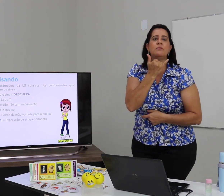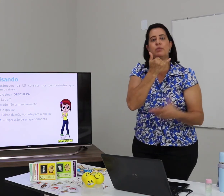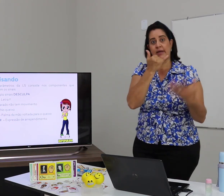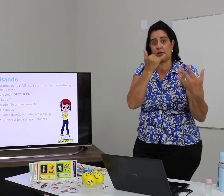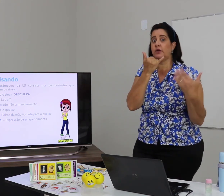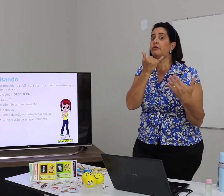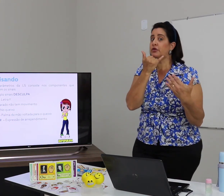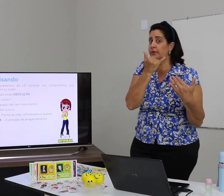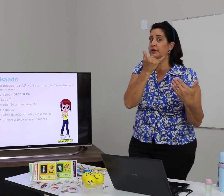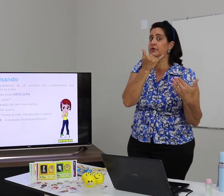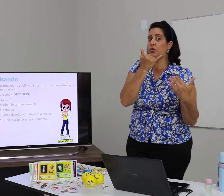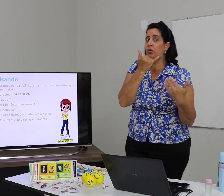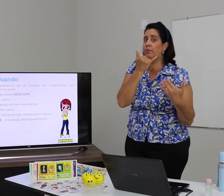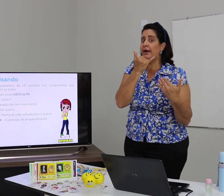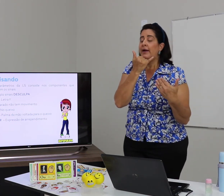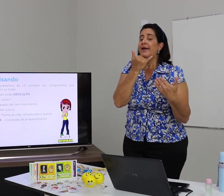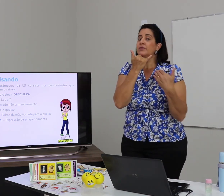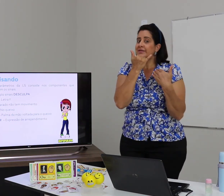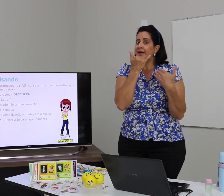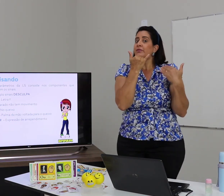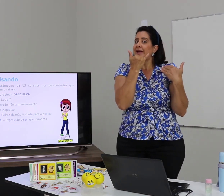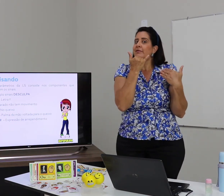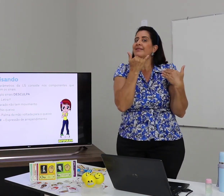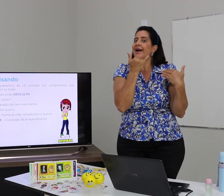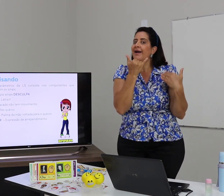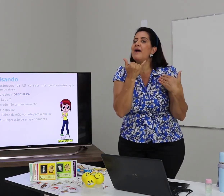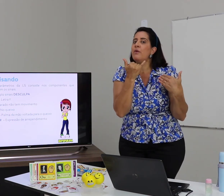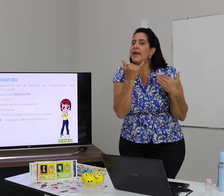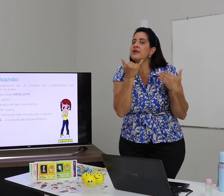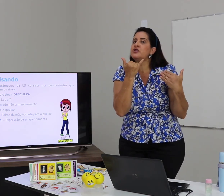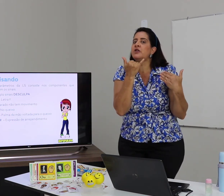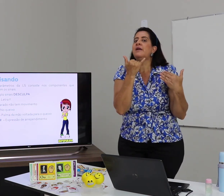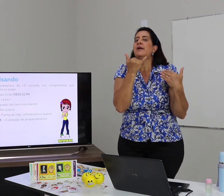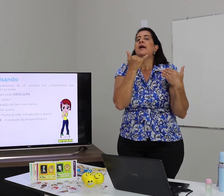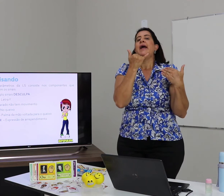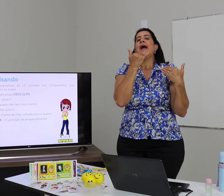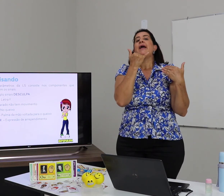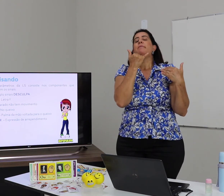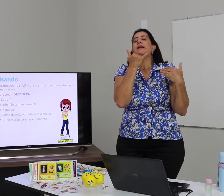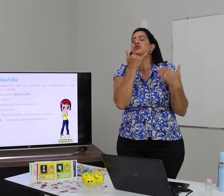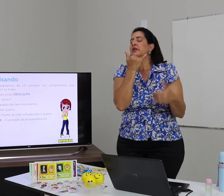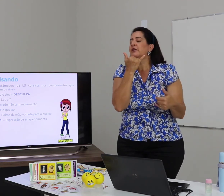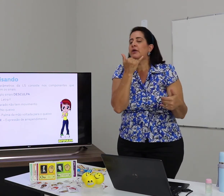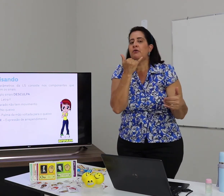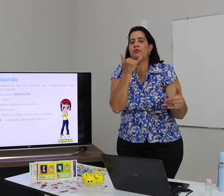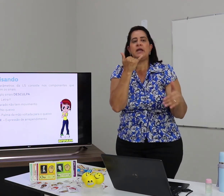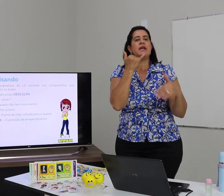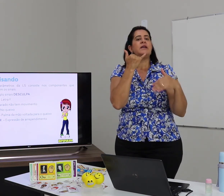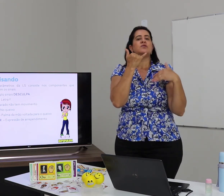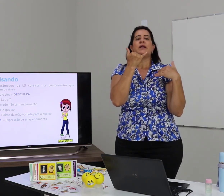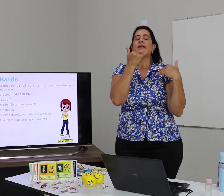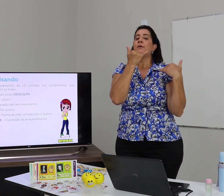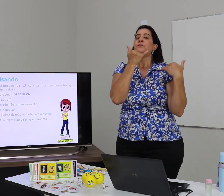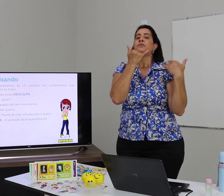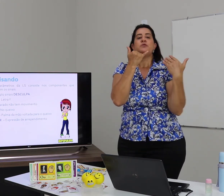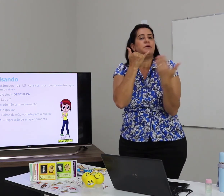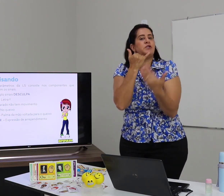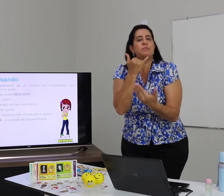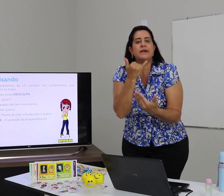porque quando eu vou te pedir desculpa, eu tenho que estar realmente arrependida do que eu fiz, ou então te pedindo perdão